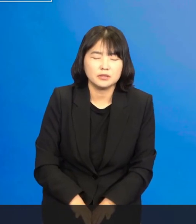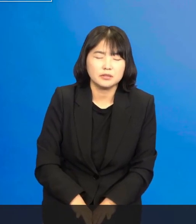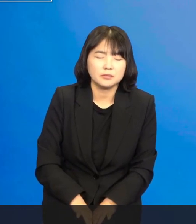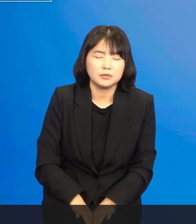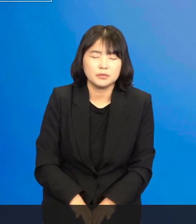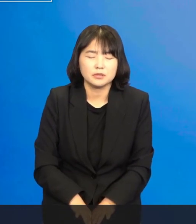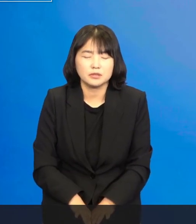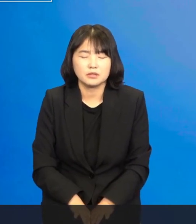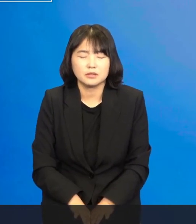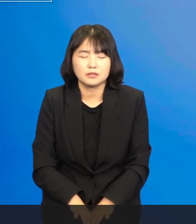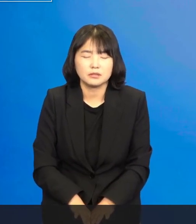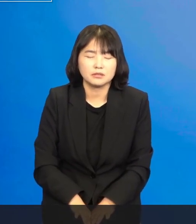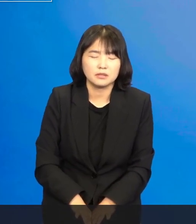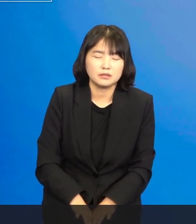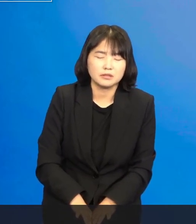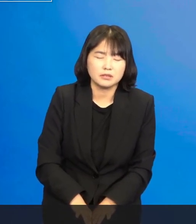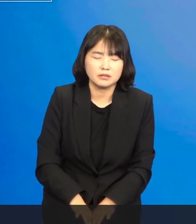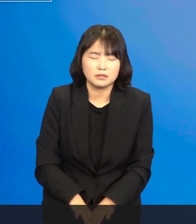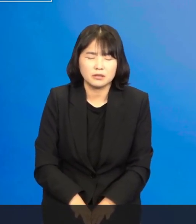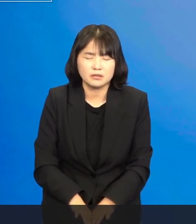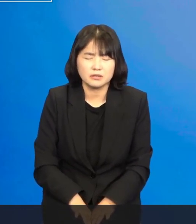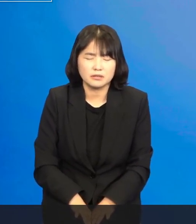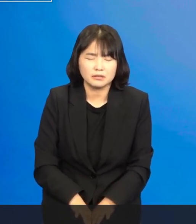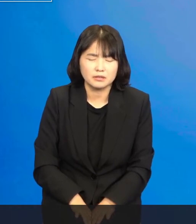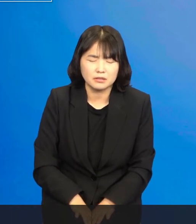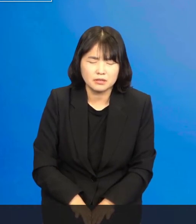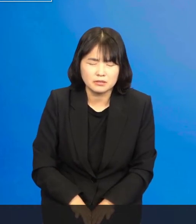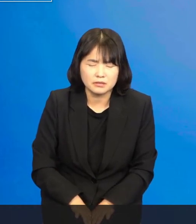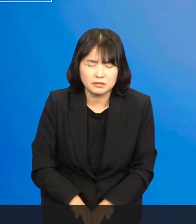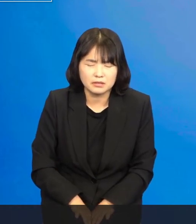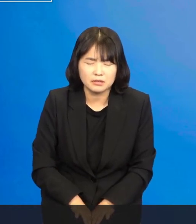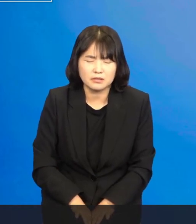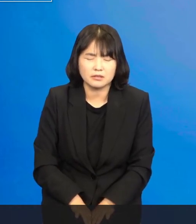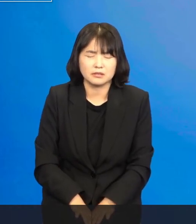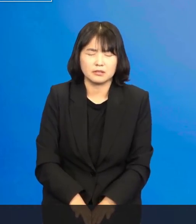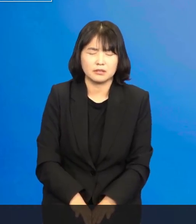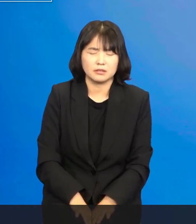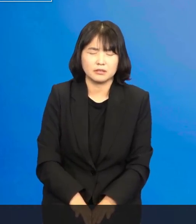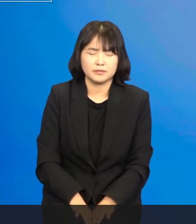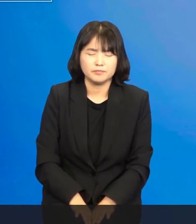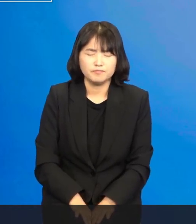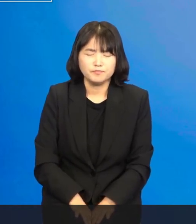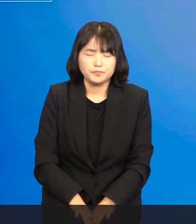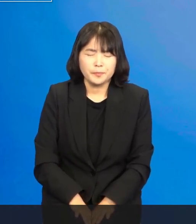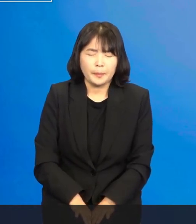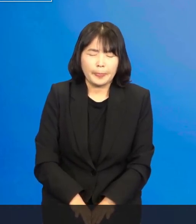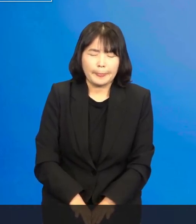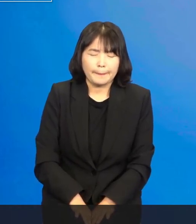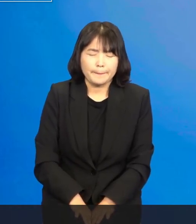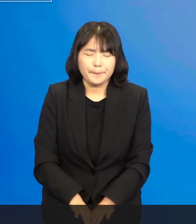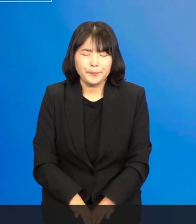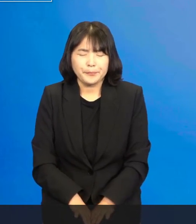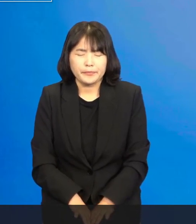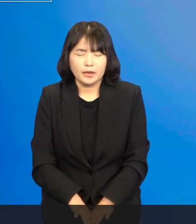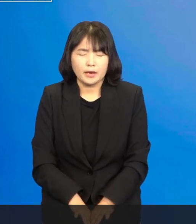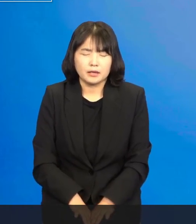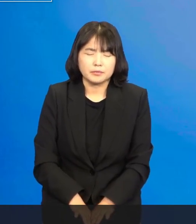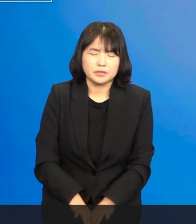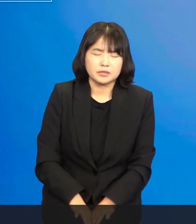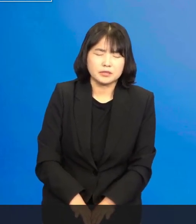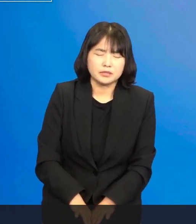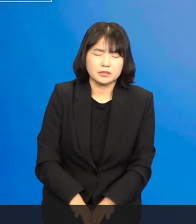따라 살았습니다. 죄인의 길을 걸었습니다. 오만한 자의 자리에 앉아 마치 내가 인생의 주인인 것